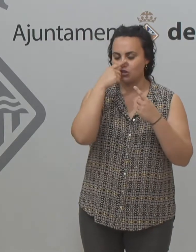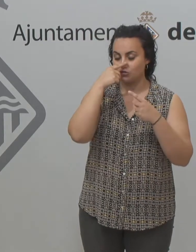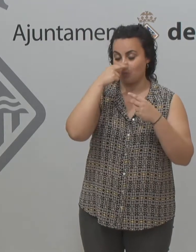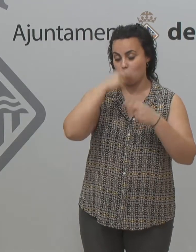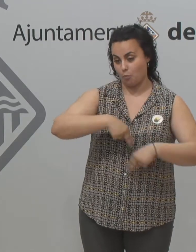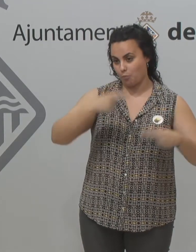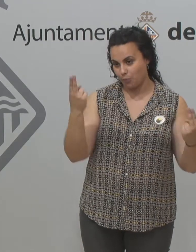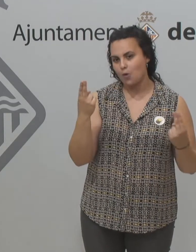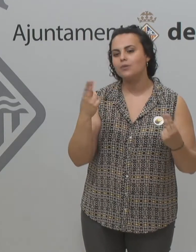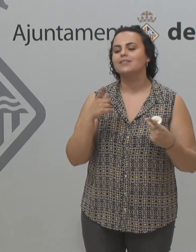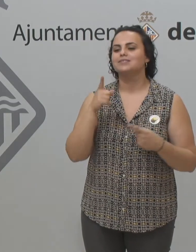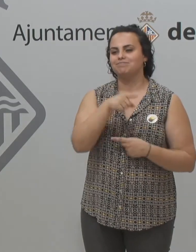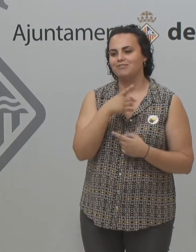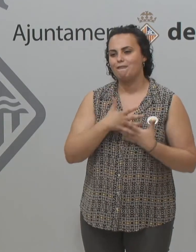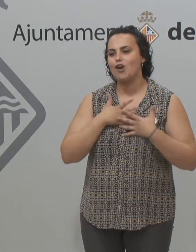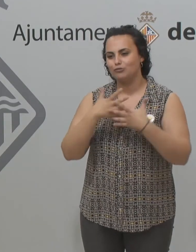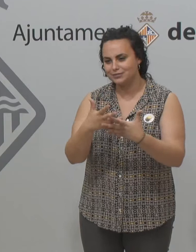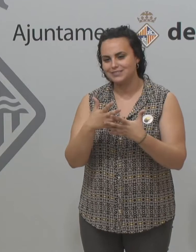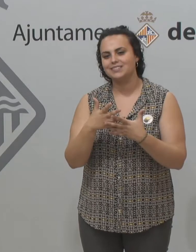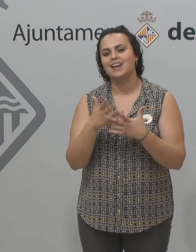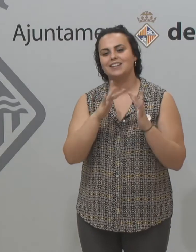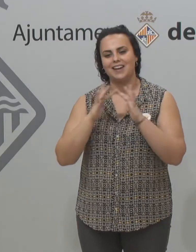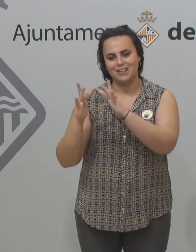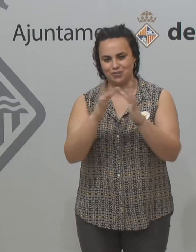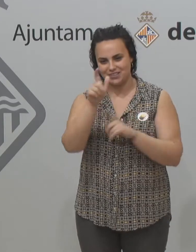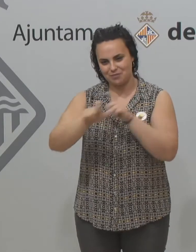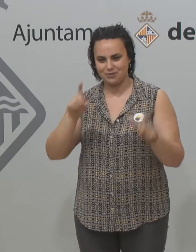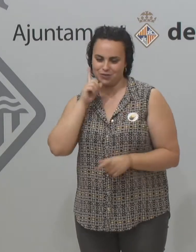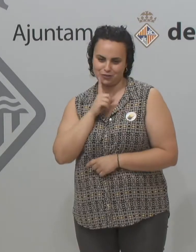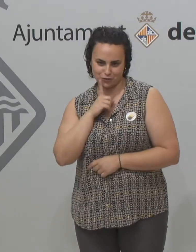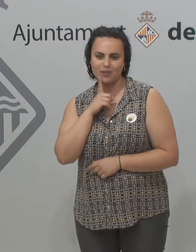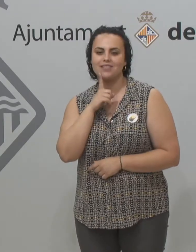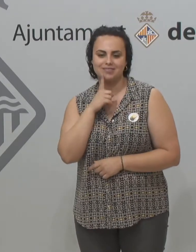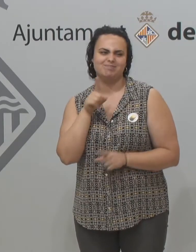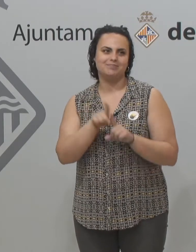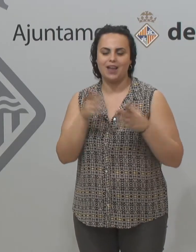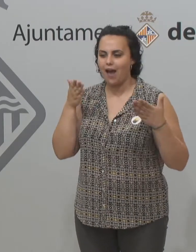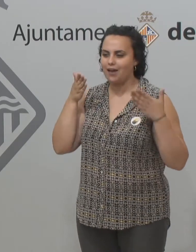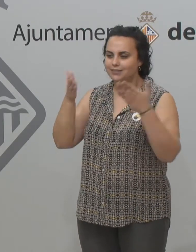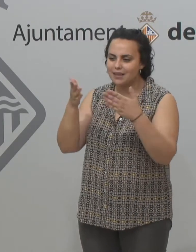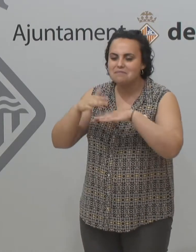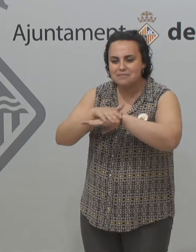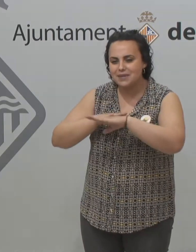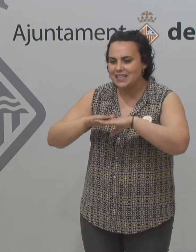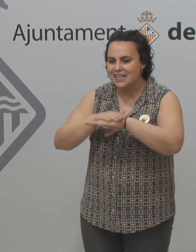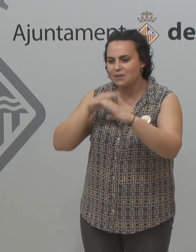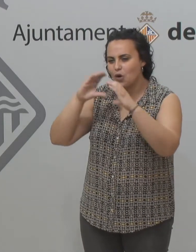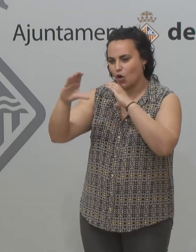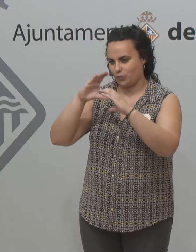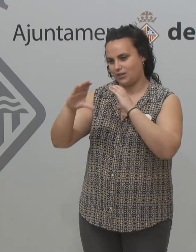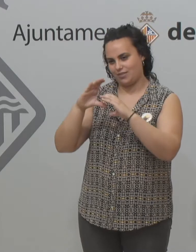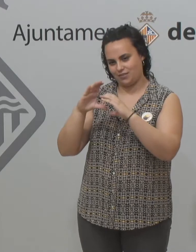tenen la voluntat i la necessitat de relacionar-se amb nosaltres i puguin ser atesos al manco amb uns mínims de